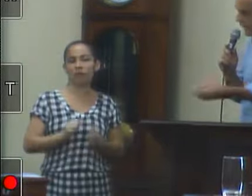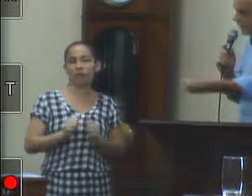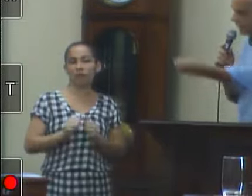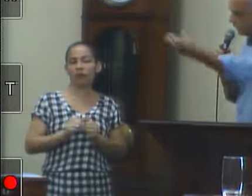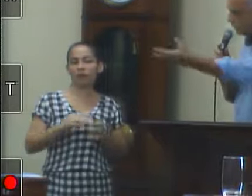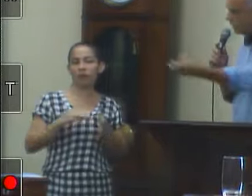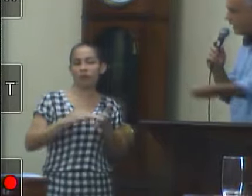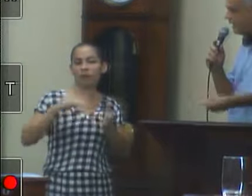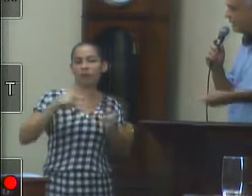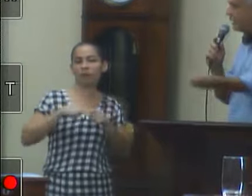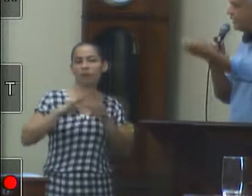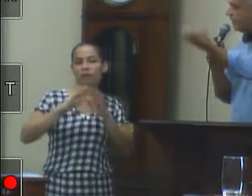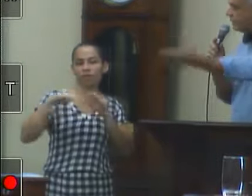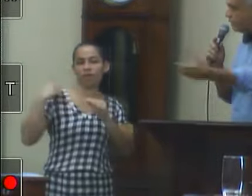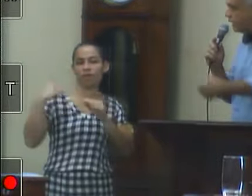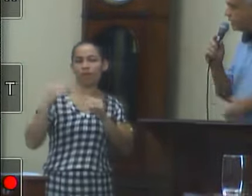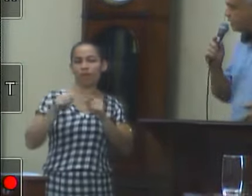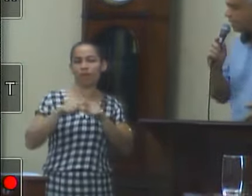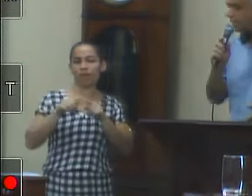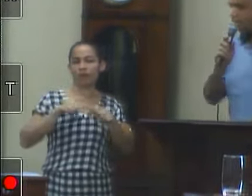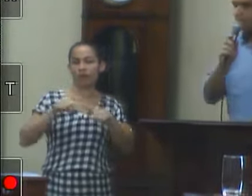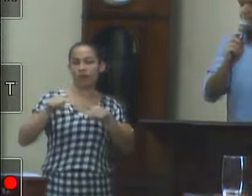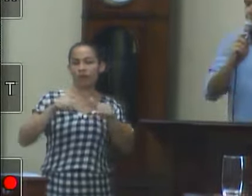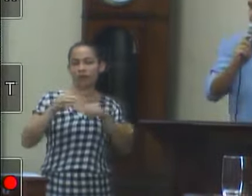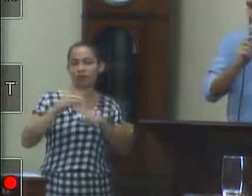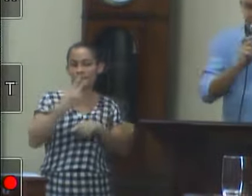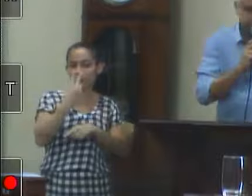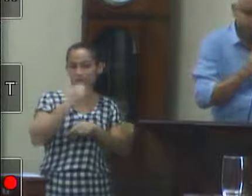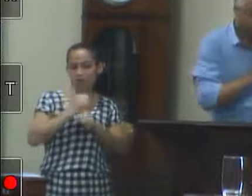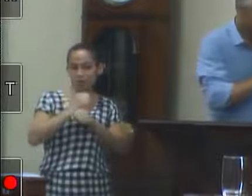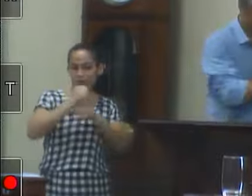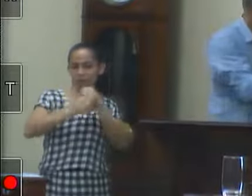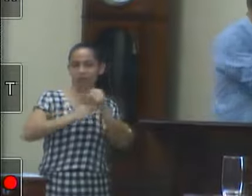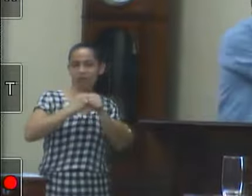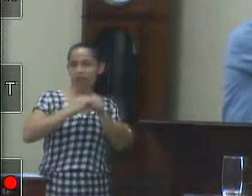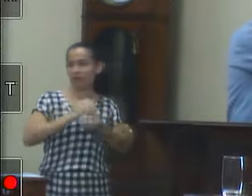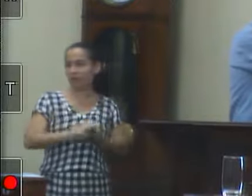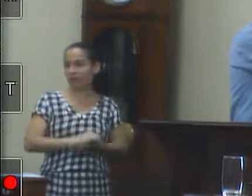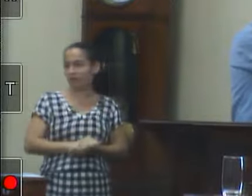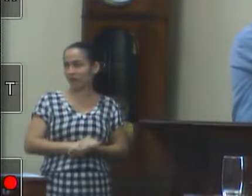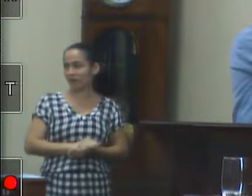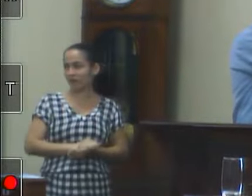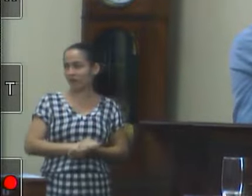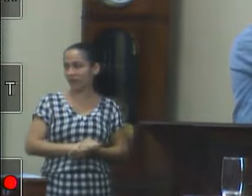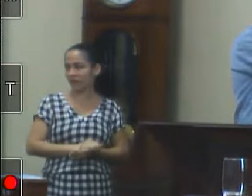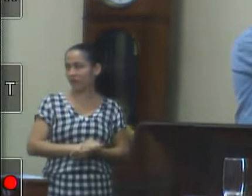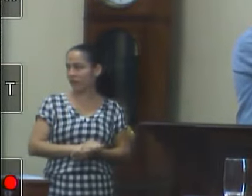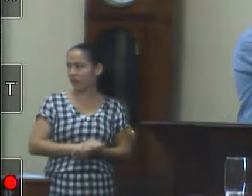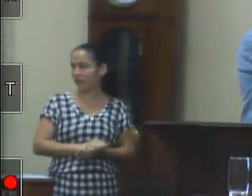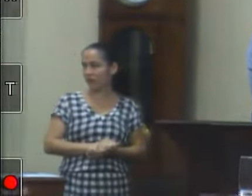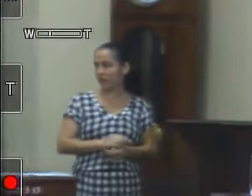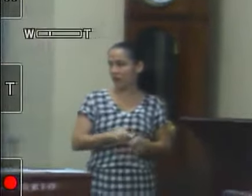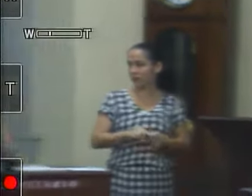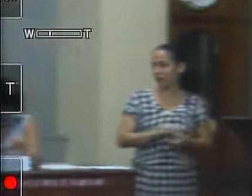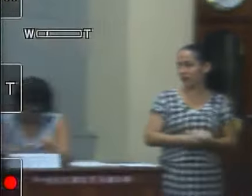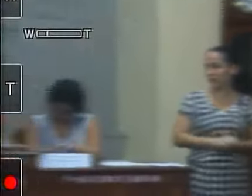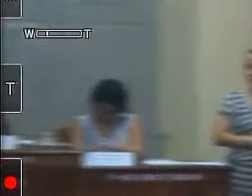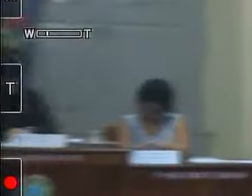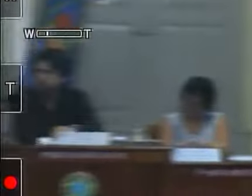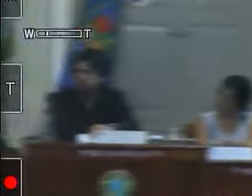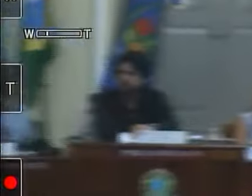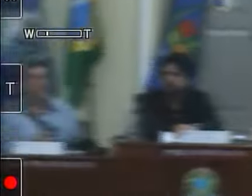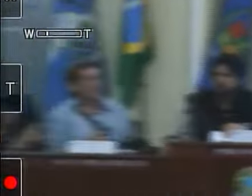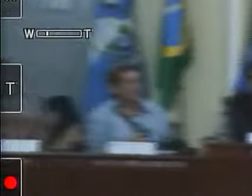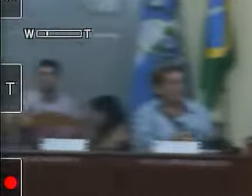dessa casa onde Vossa Excelência fez um grande trabalho. Obrigado, presidente. Presidente, se você me concede uma pequena parte, só tenho que falar mais